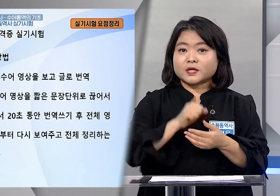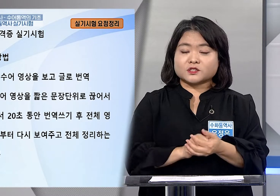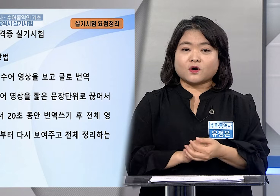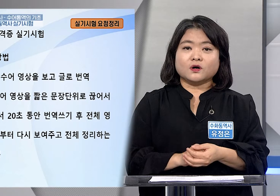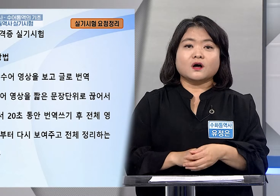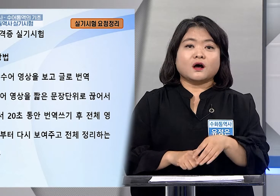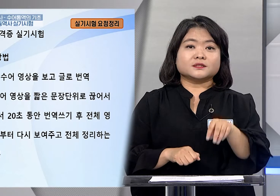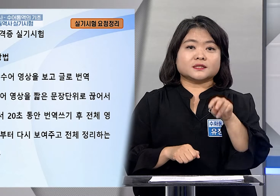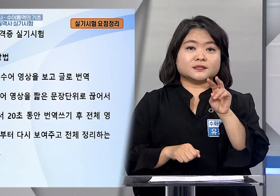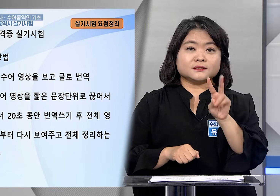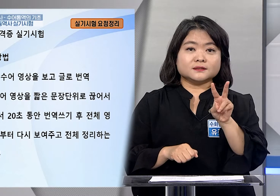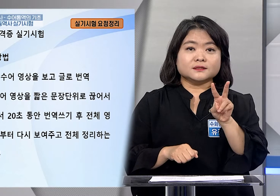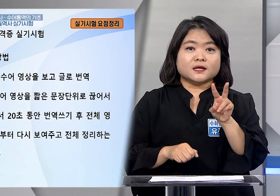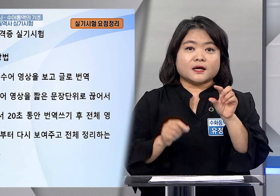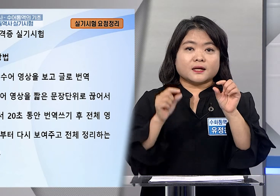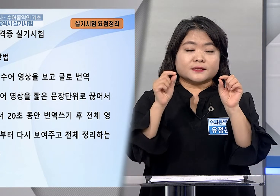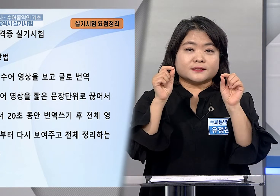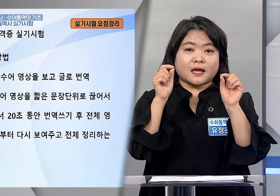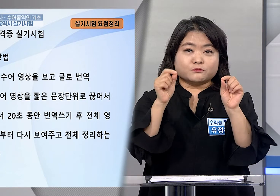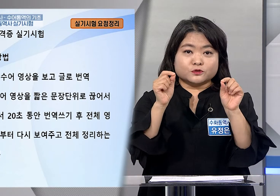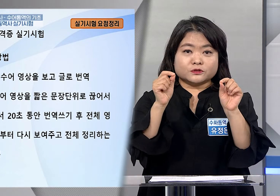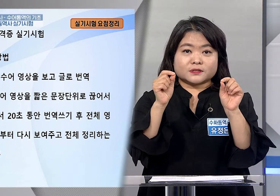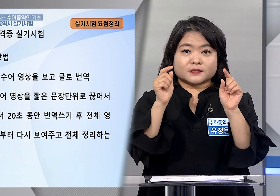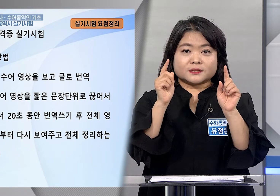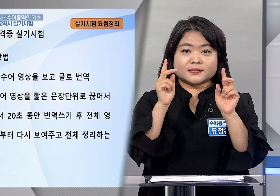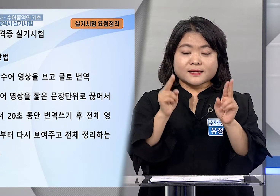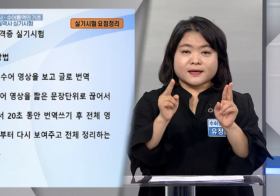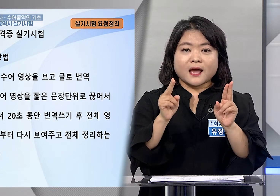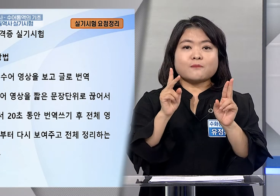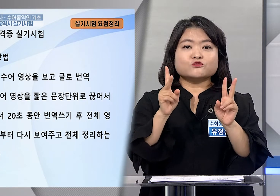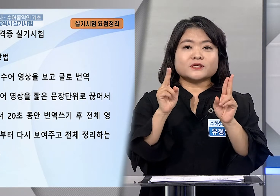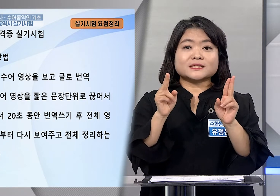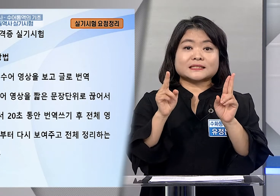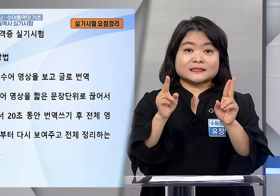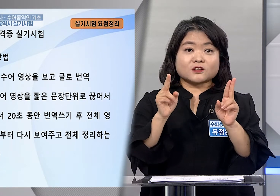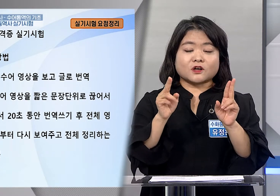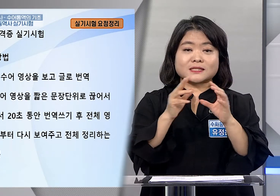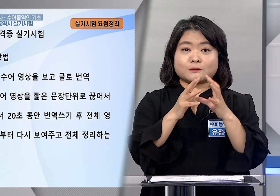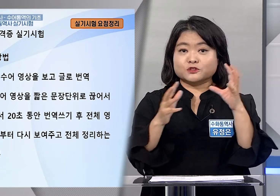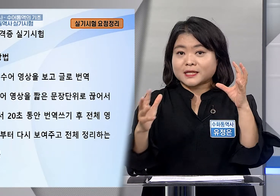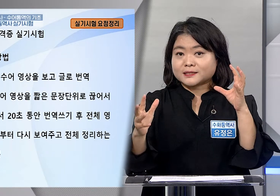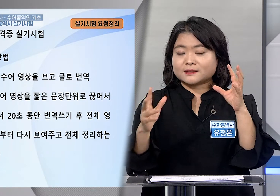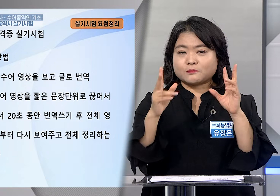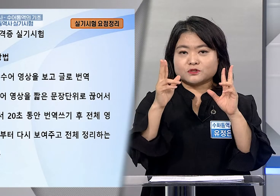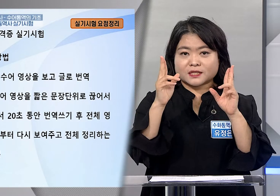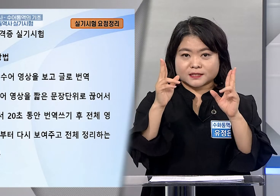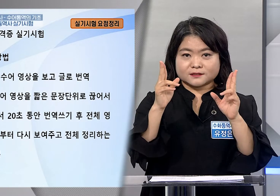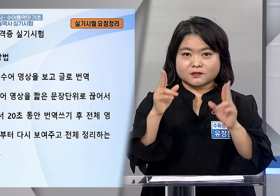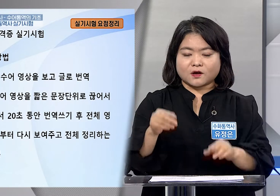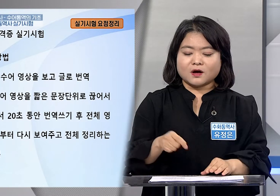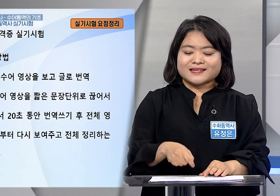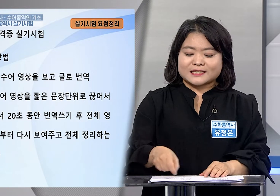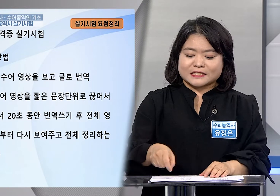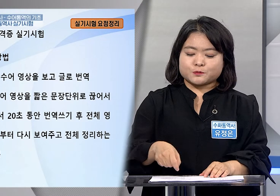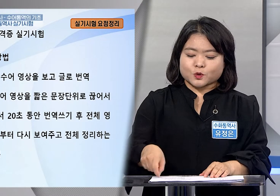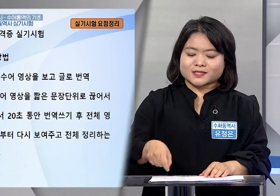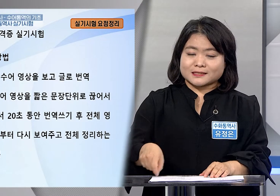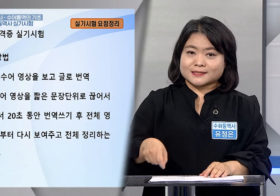좋겠죠. 어쨌든 단문 짧게 한 문장씩 끊어서 장문 자체를 한 문장씩 끊어서 20초에 쓰는